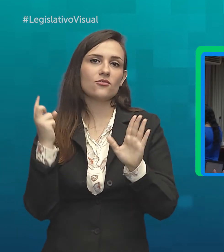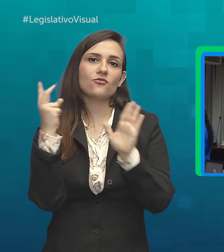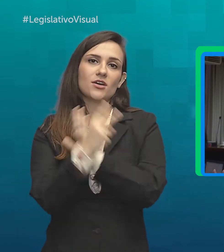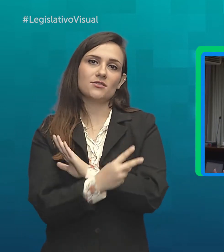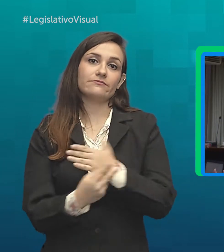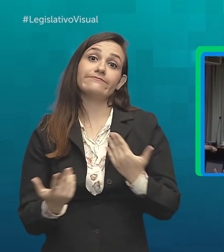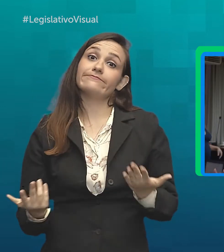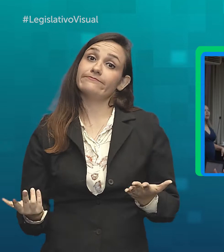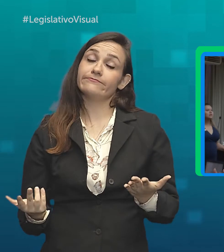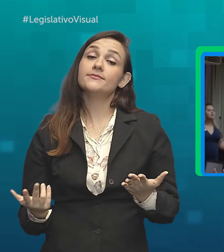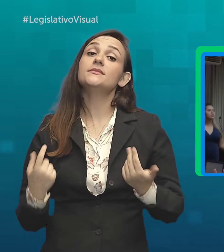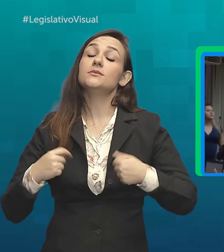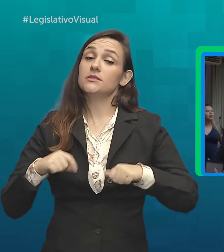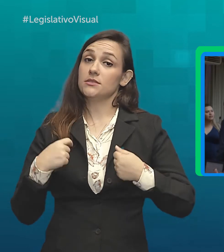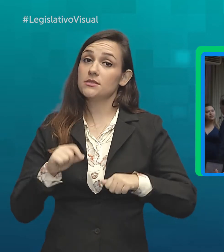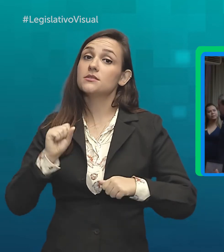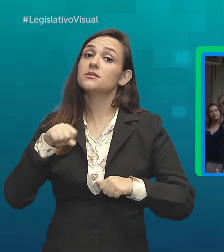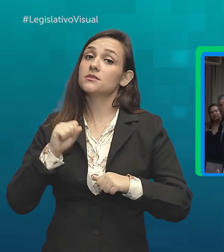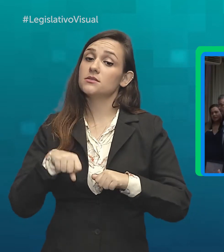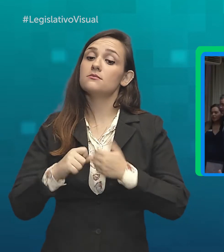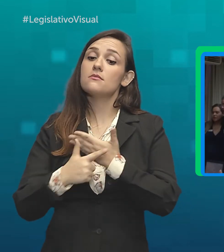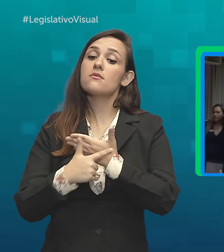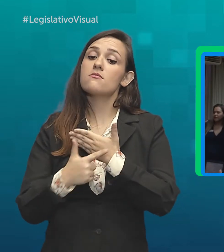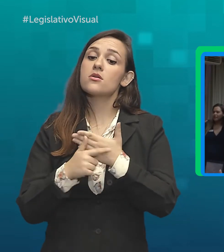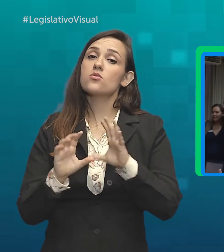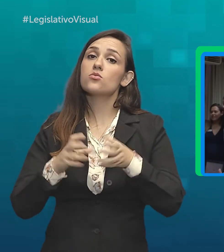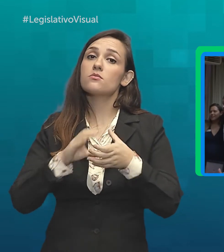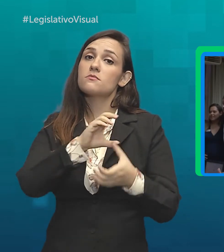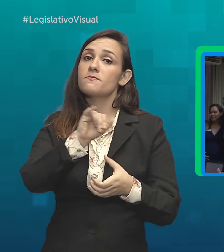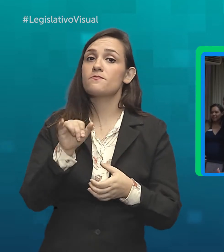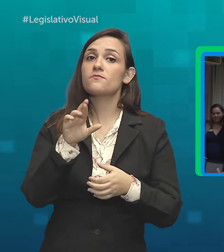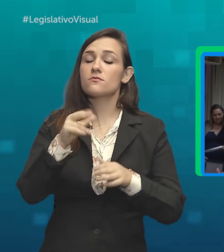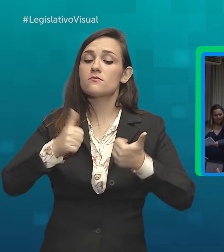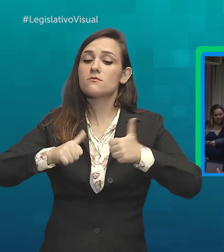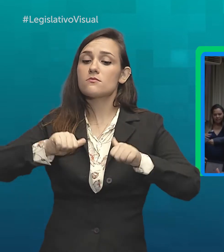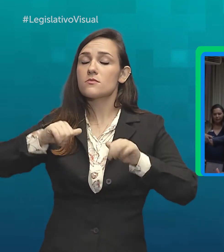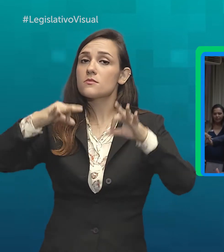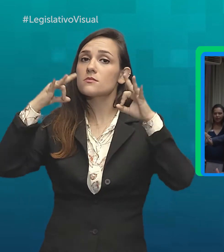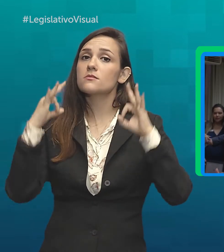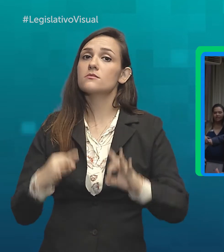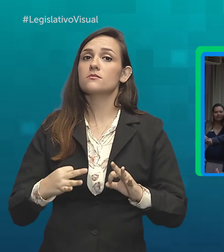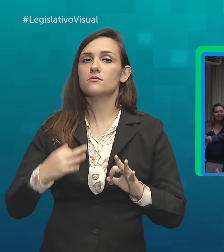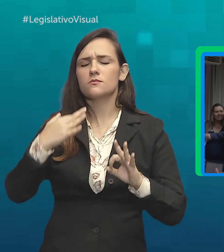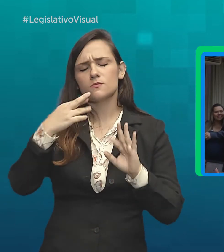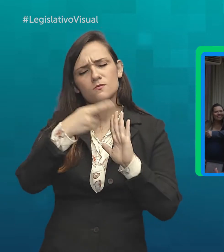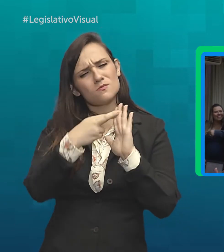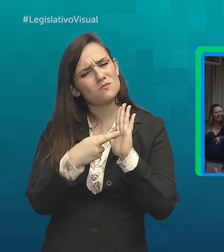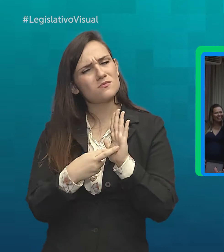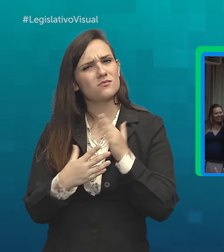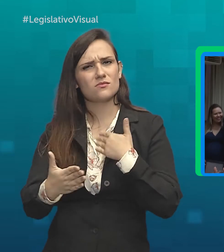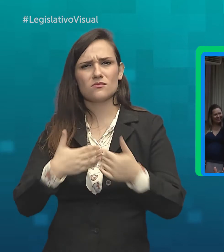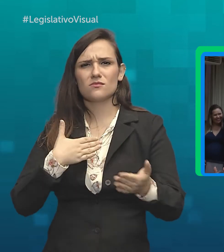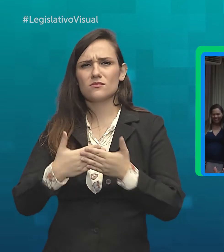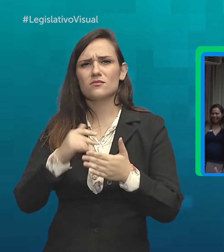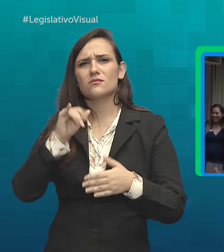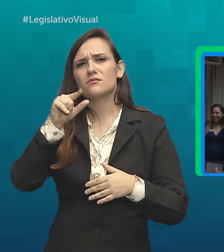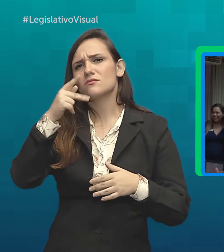casa e se mantém o veto, né? Então, eu acho que o papel dessa comissão é de fazer uma análise criteriosa,